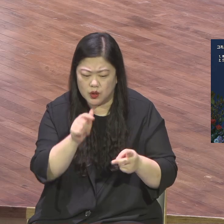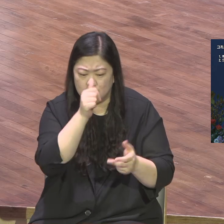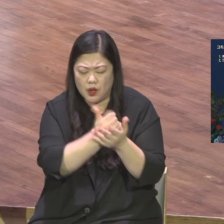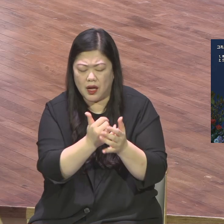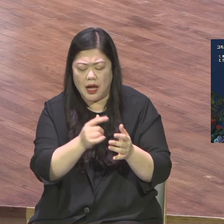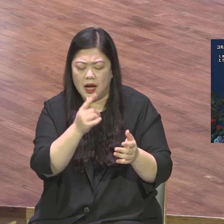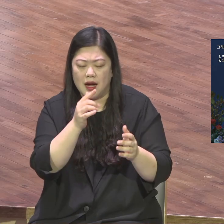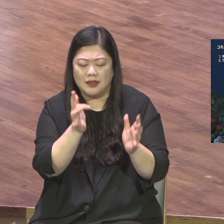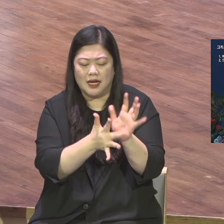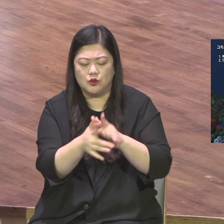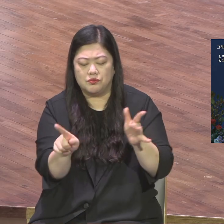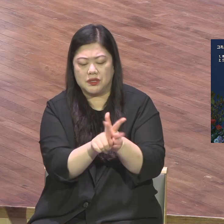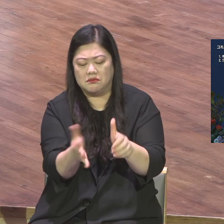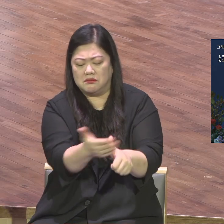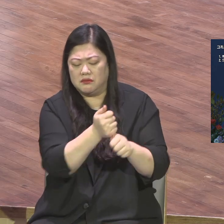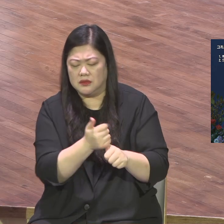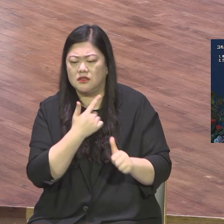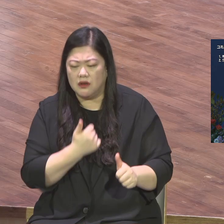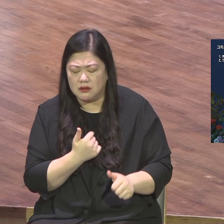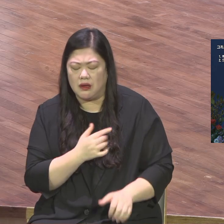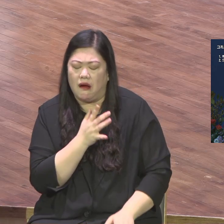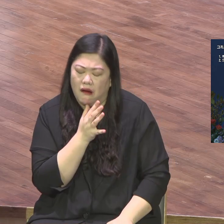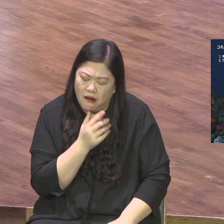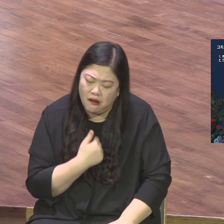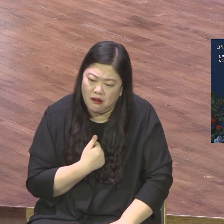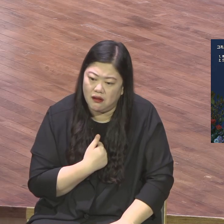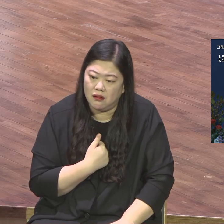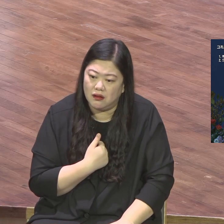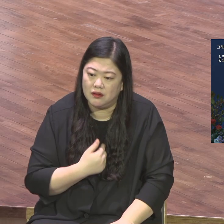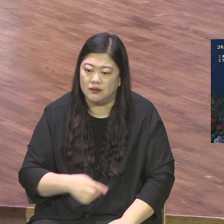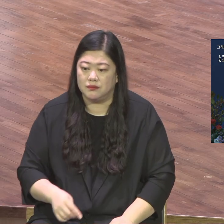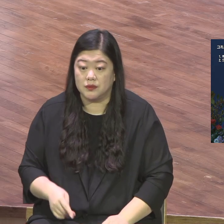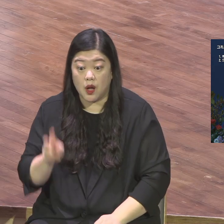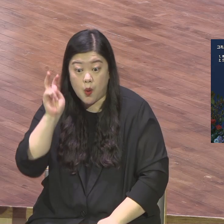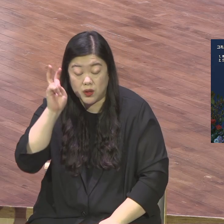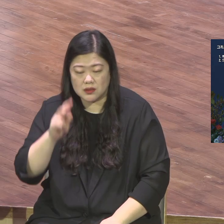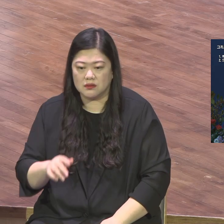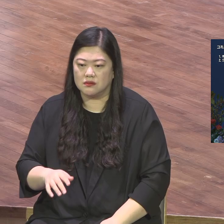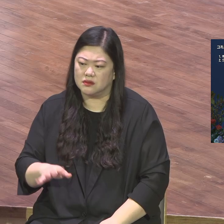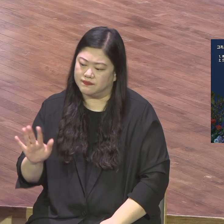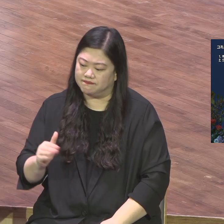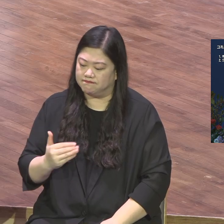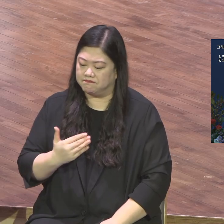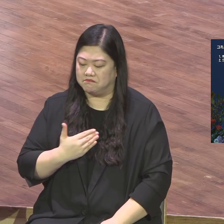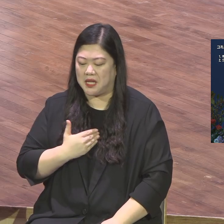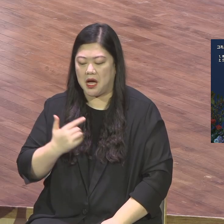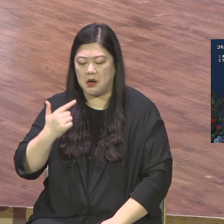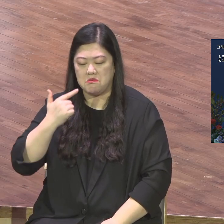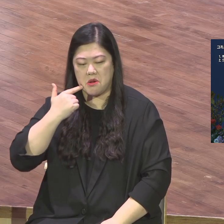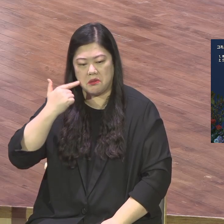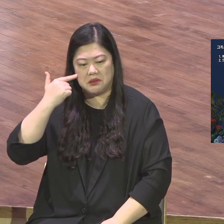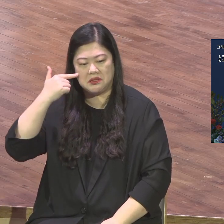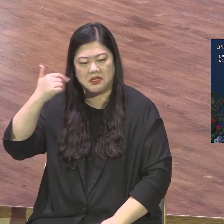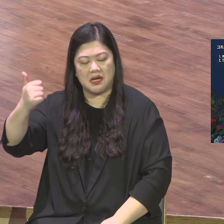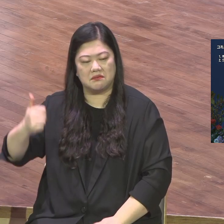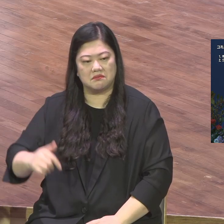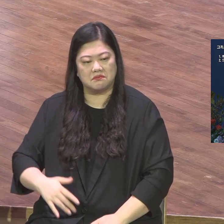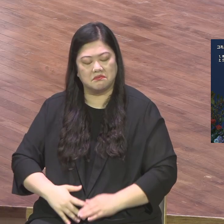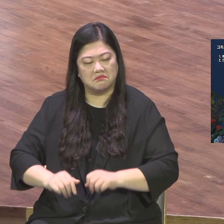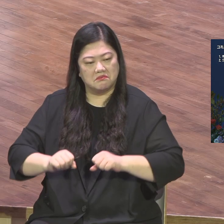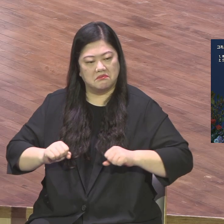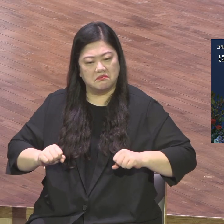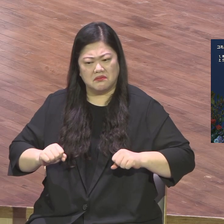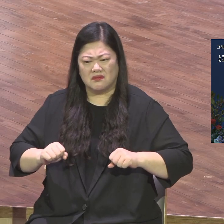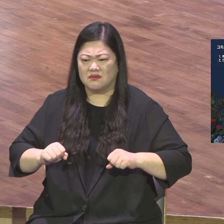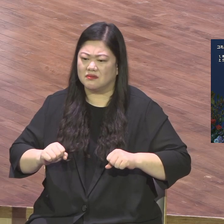목사 되었다고 목에 힘을 줍니까? 목사가 그렇습니까? 그런 정신 가지고는요 전도자도 아니에요. 그거는